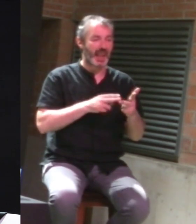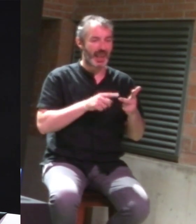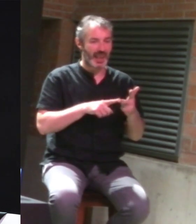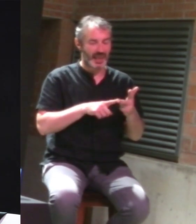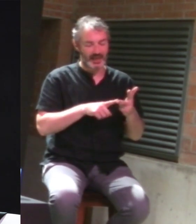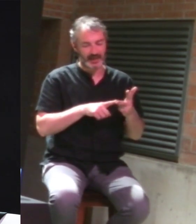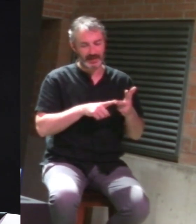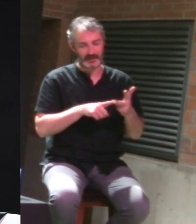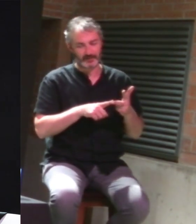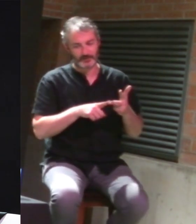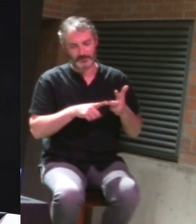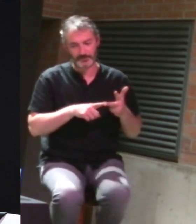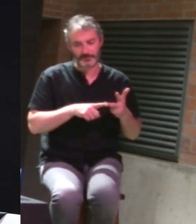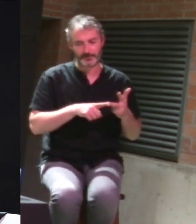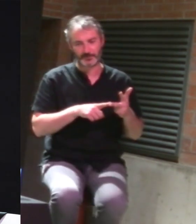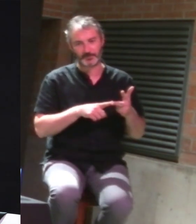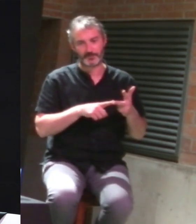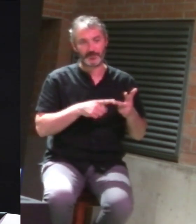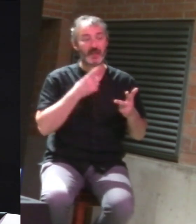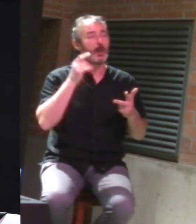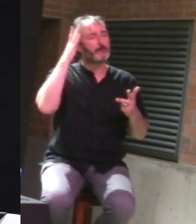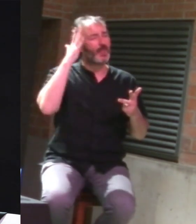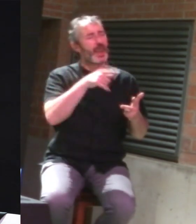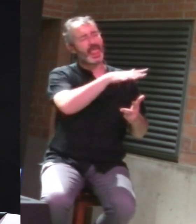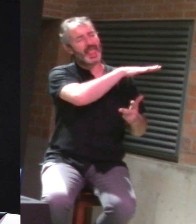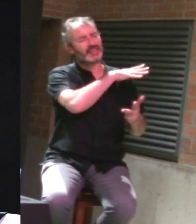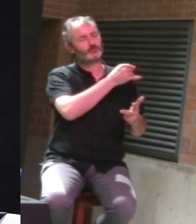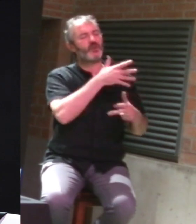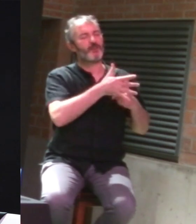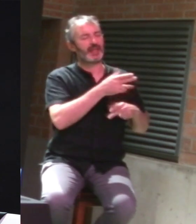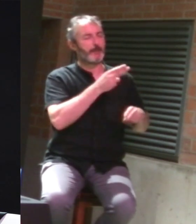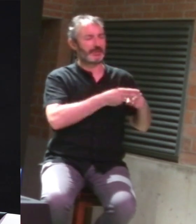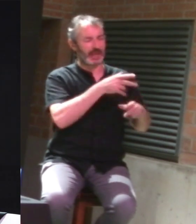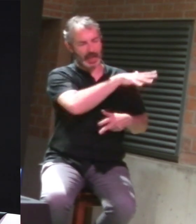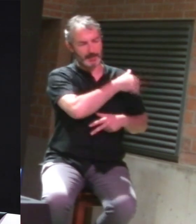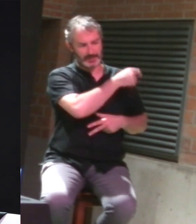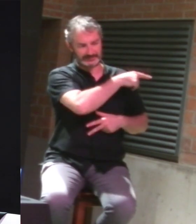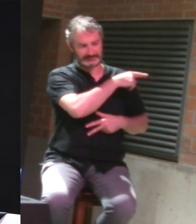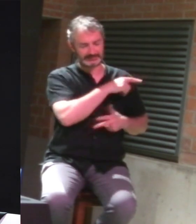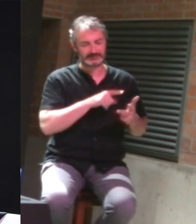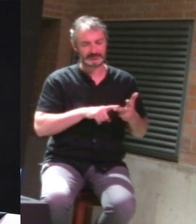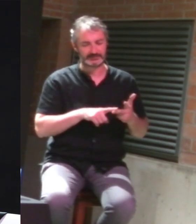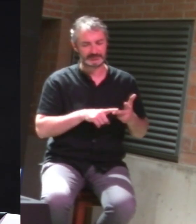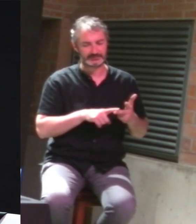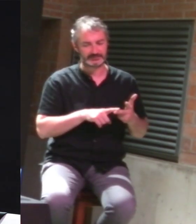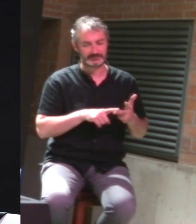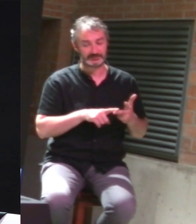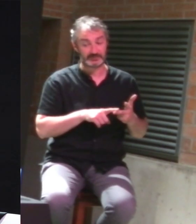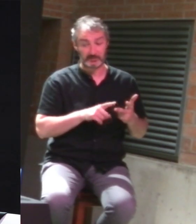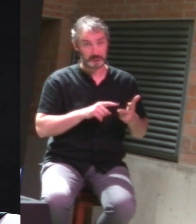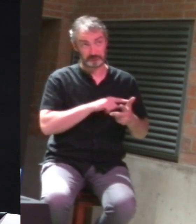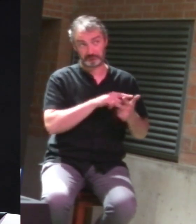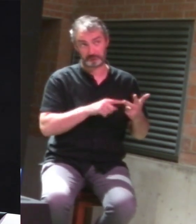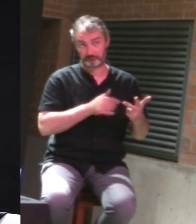amb tot el que seria tota la zona de la Barceloneta, etcètera, etcètera, sindicats metal·lúrgics, i poca